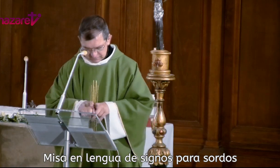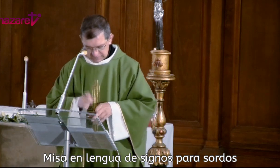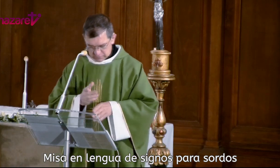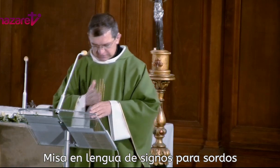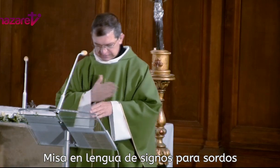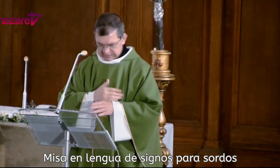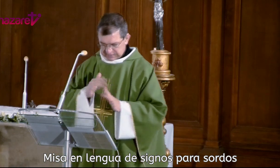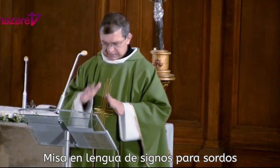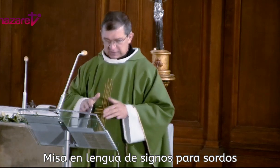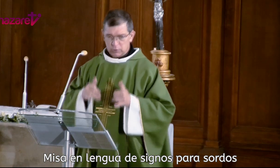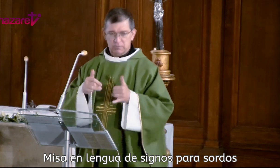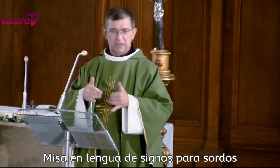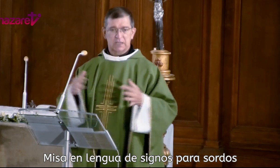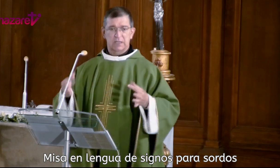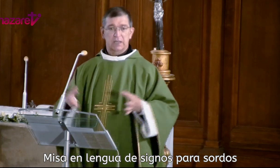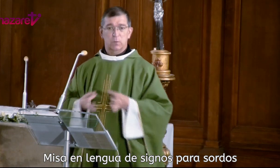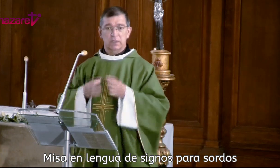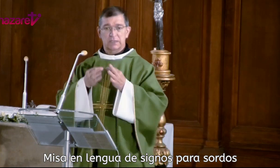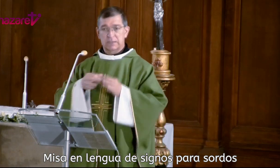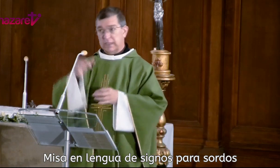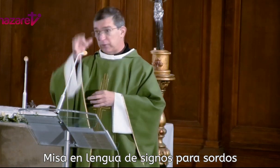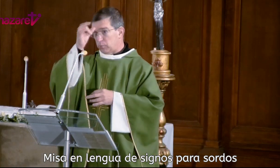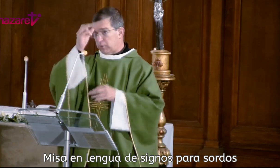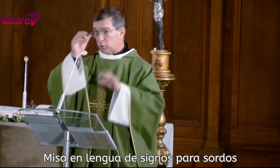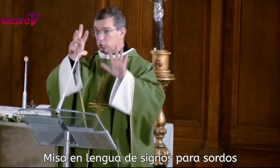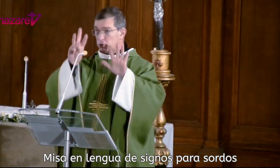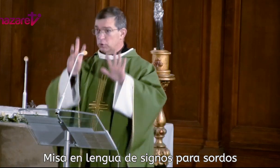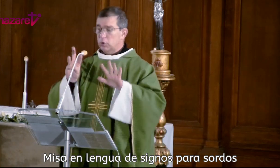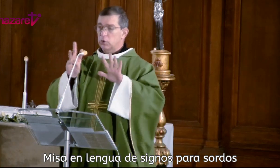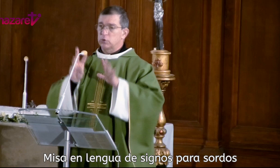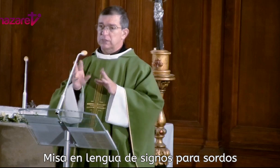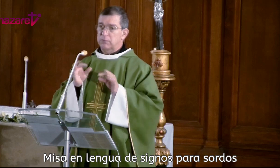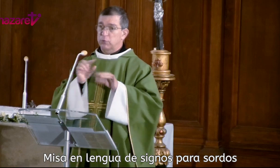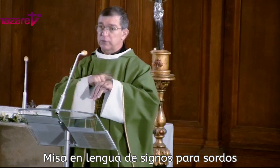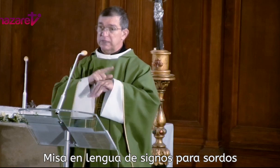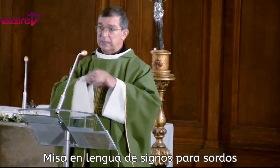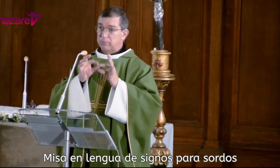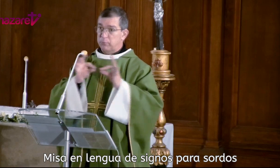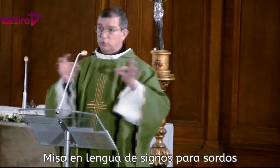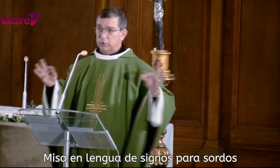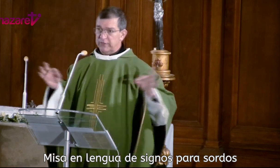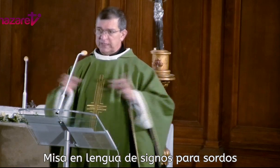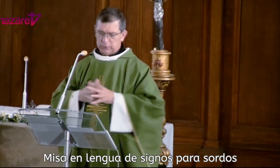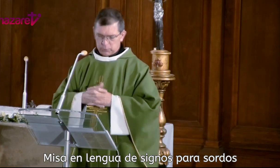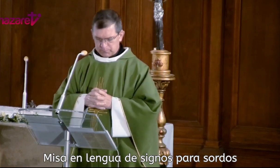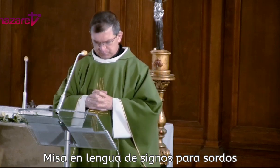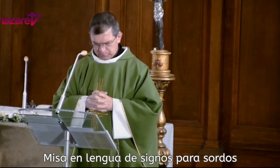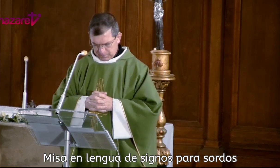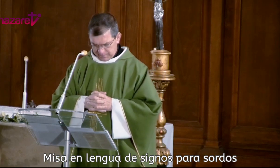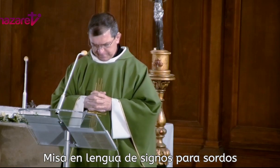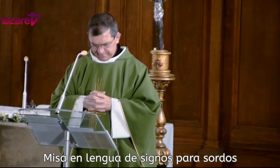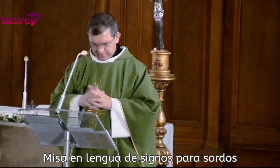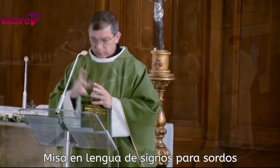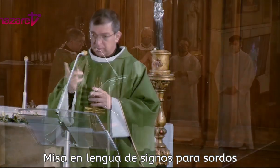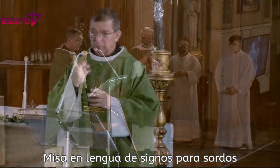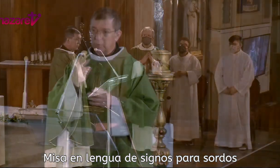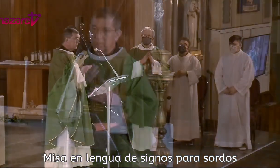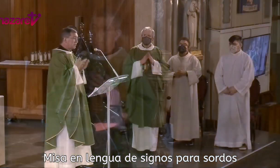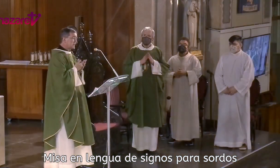Hermanos, antes de comenzar la Eucaristía del domingo, octavo el tiempo ordinario, lo primero es,